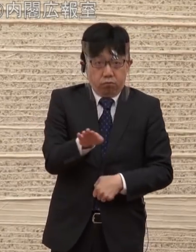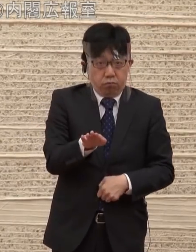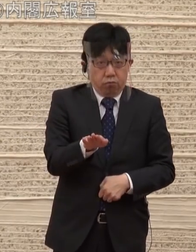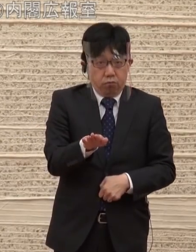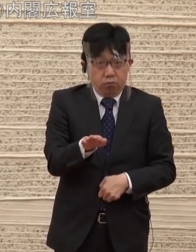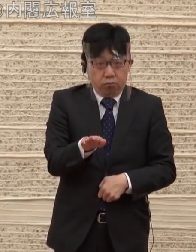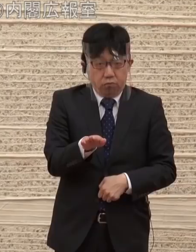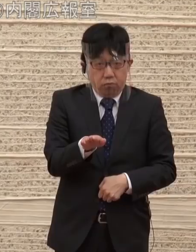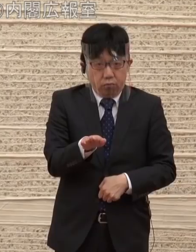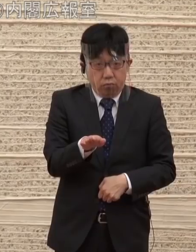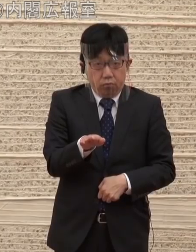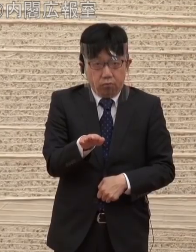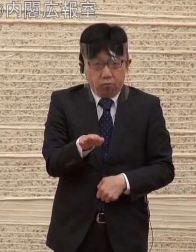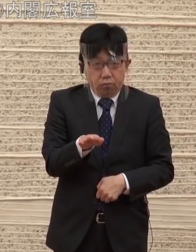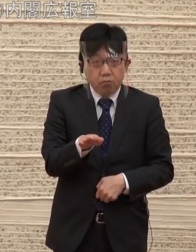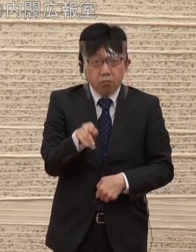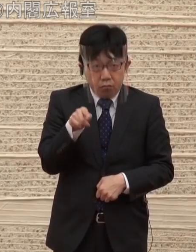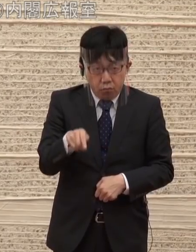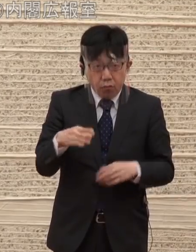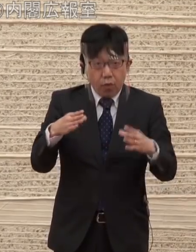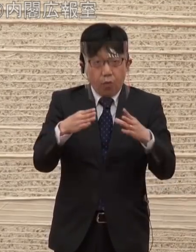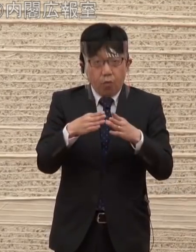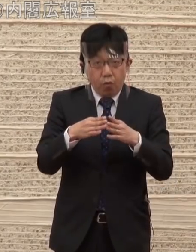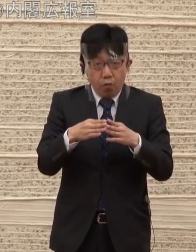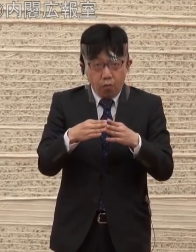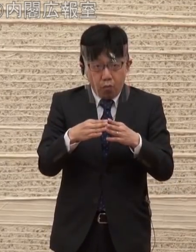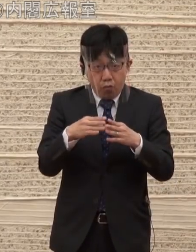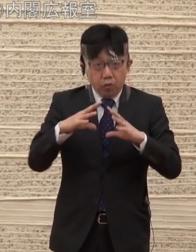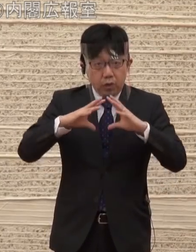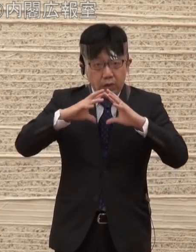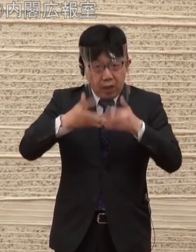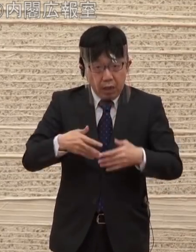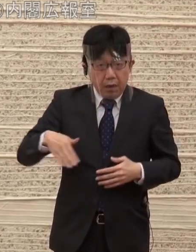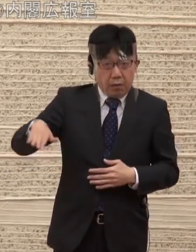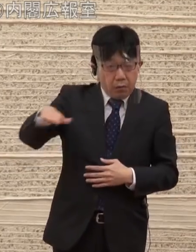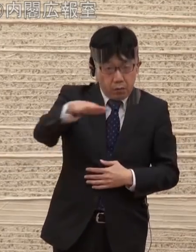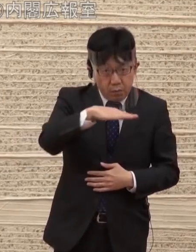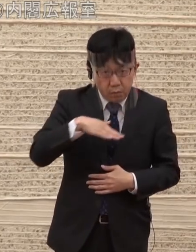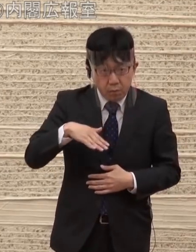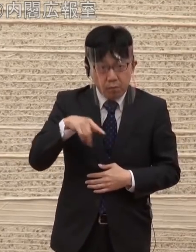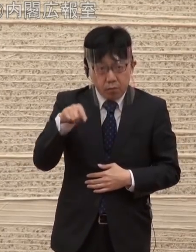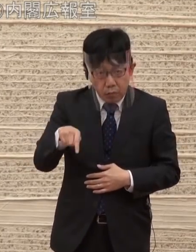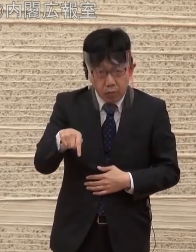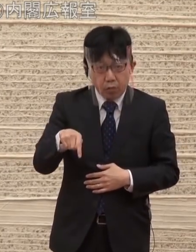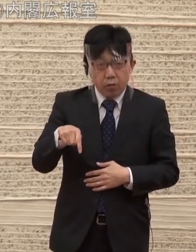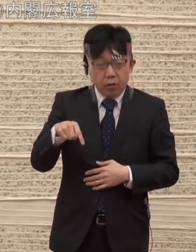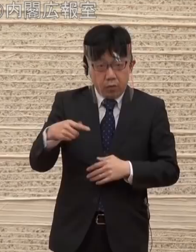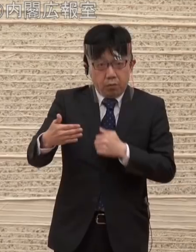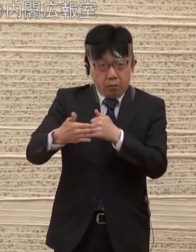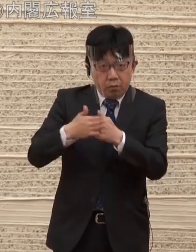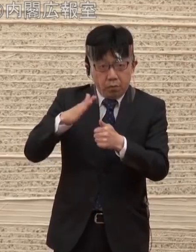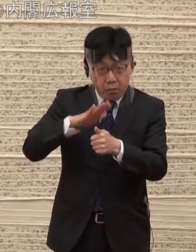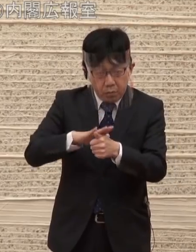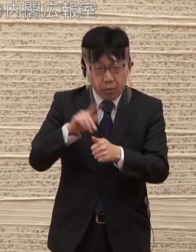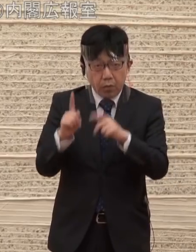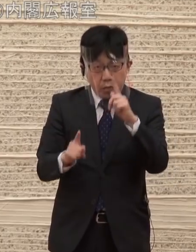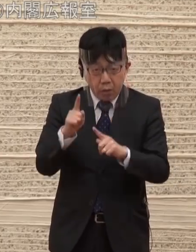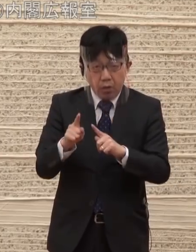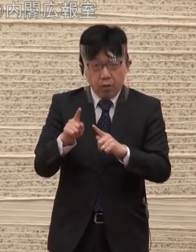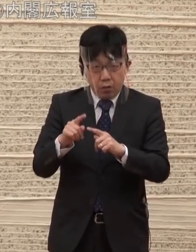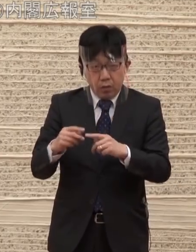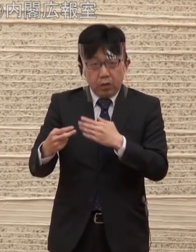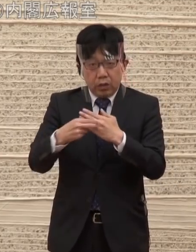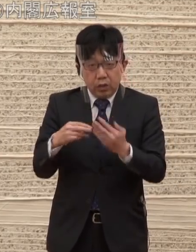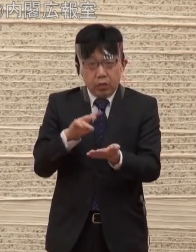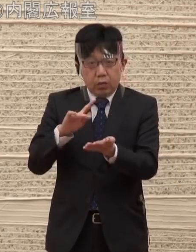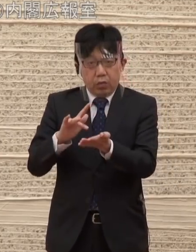はこの国内外の英知を結集してですね治療薬そしてワクチンの開発を急ぎたい